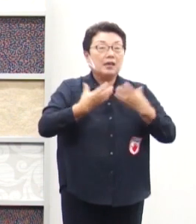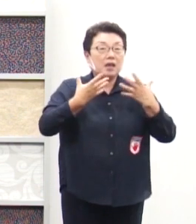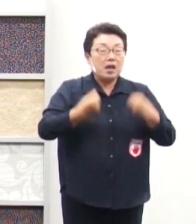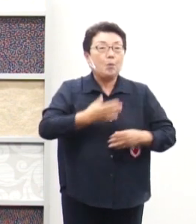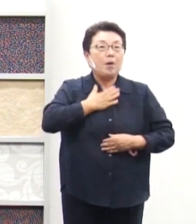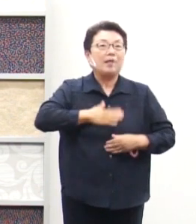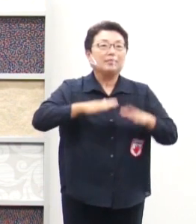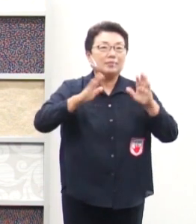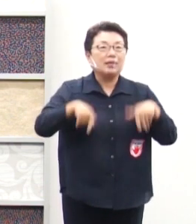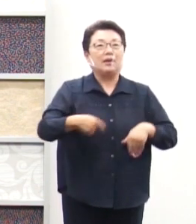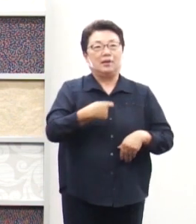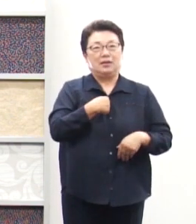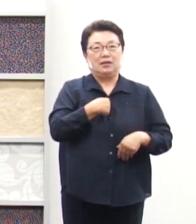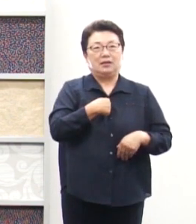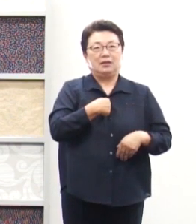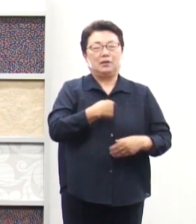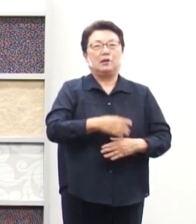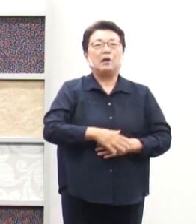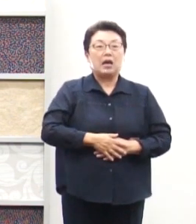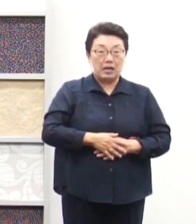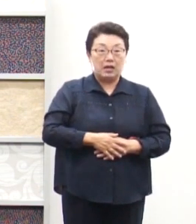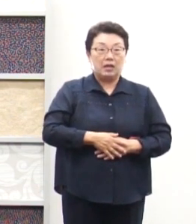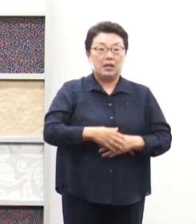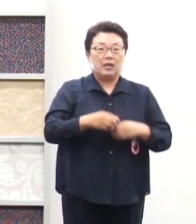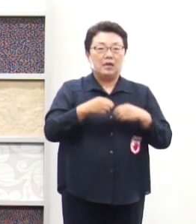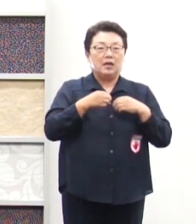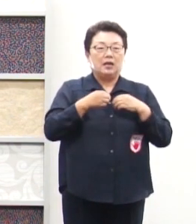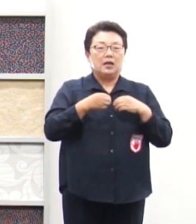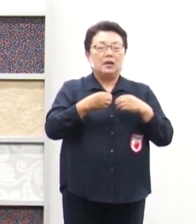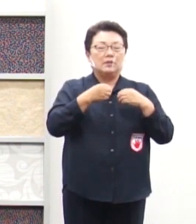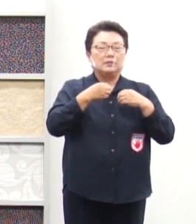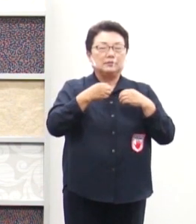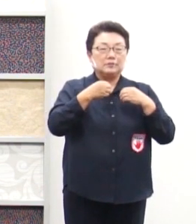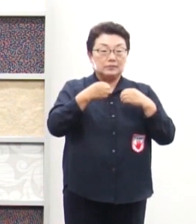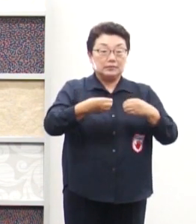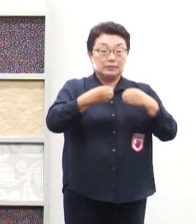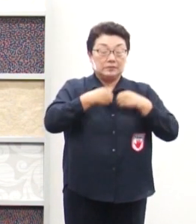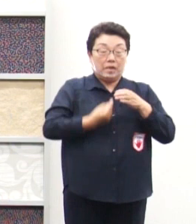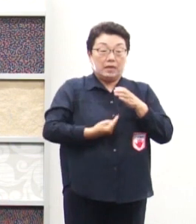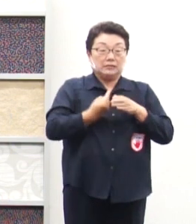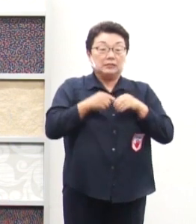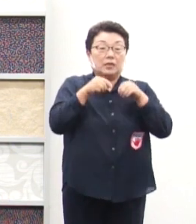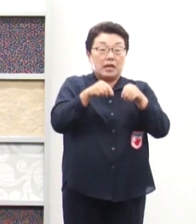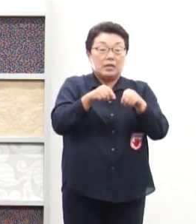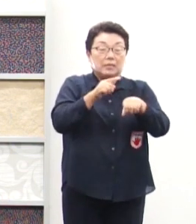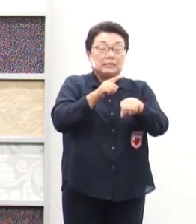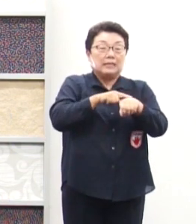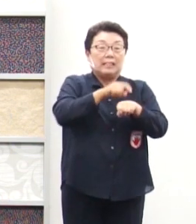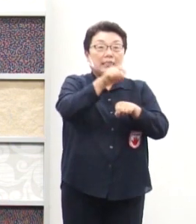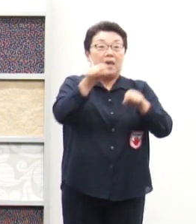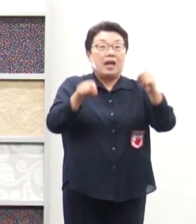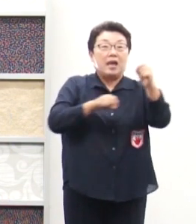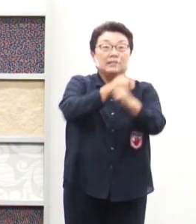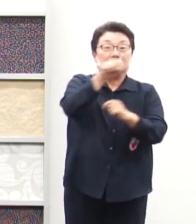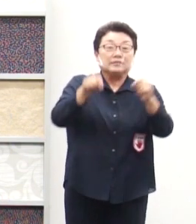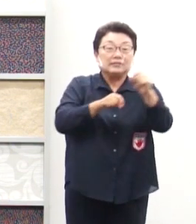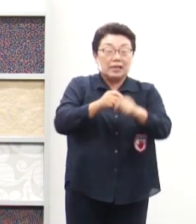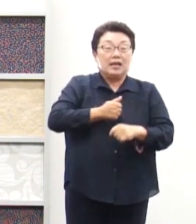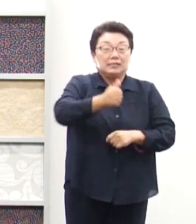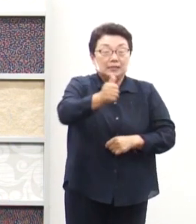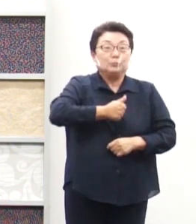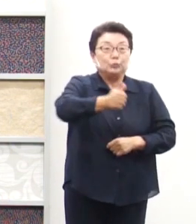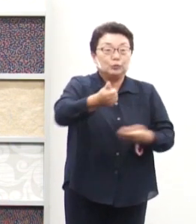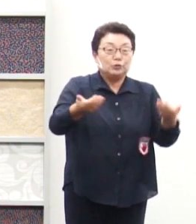かった。でそのためにかなり発症をしてから長時間の間こう勤務をされていた